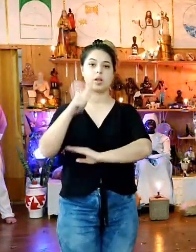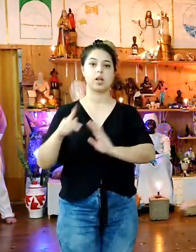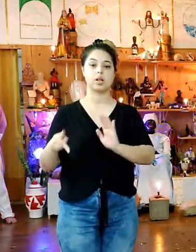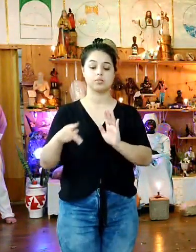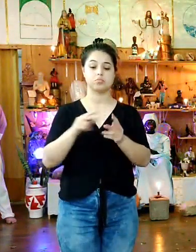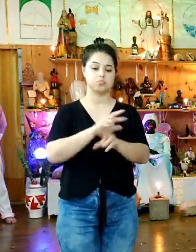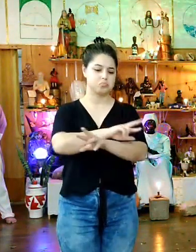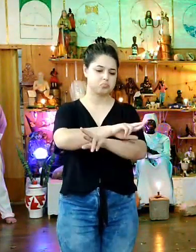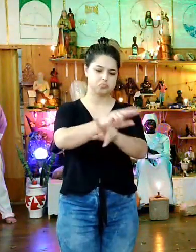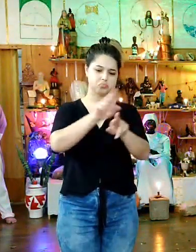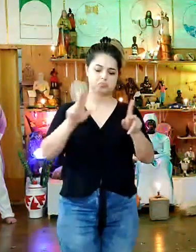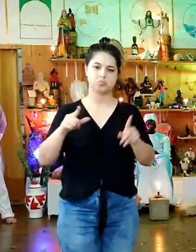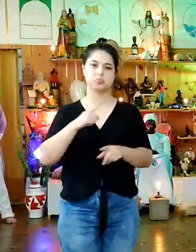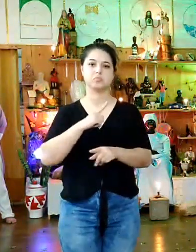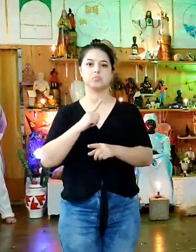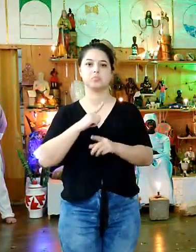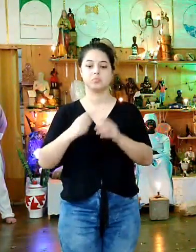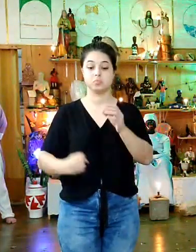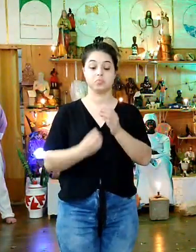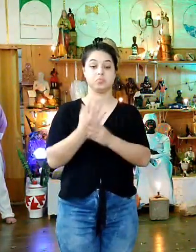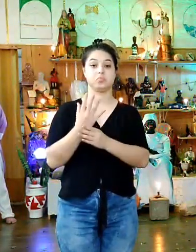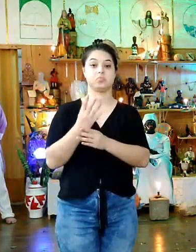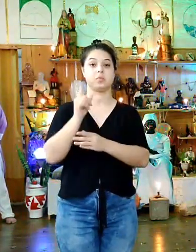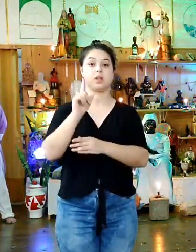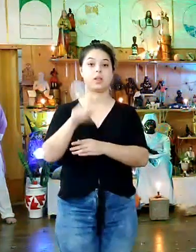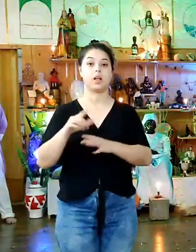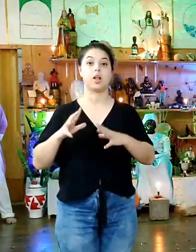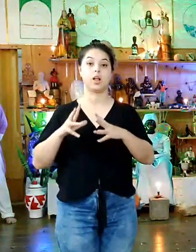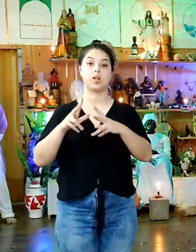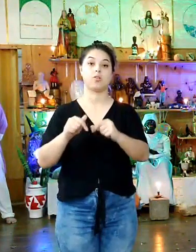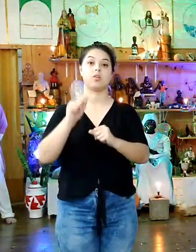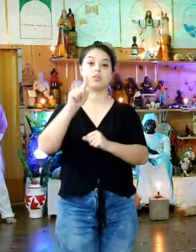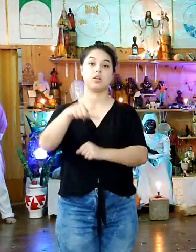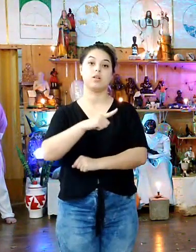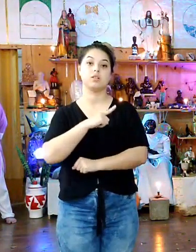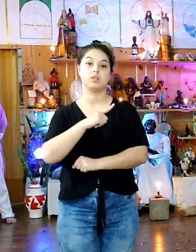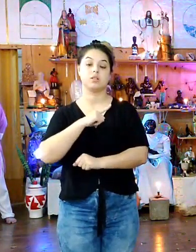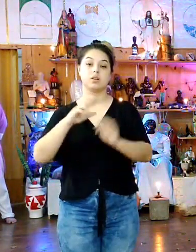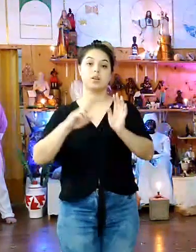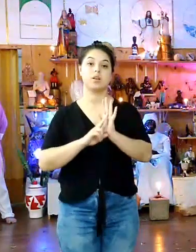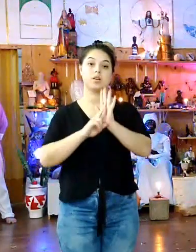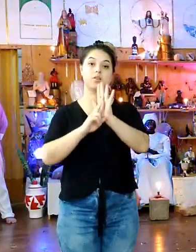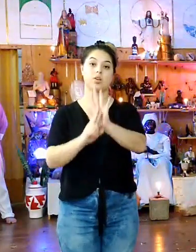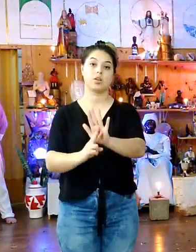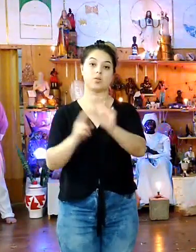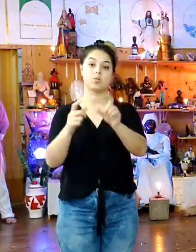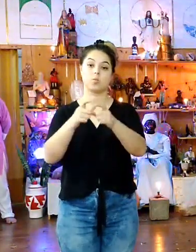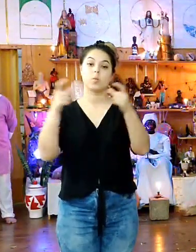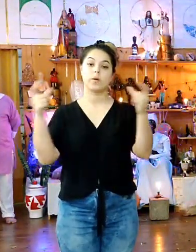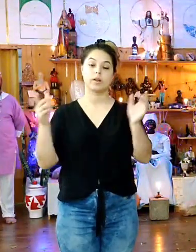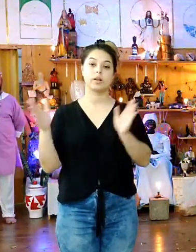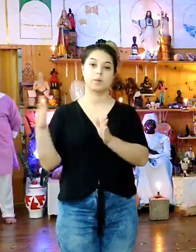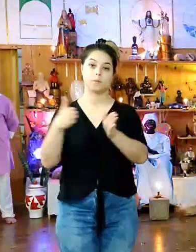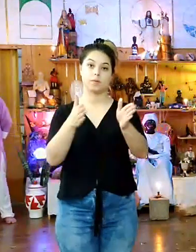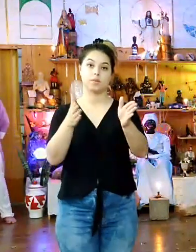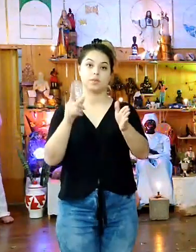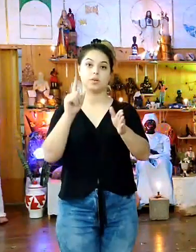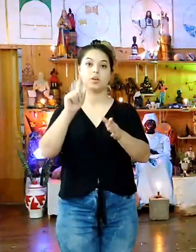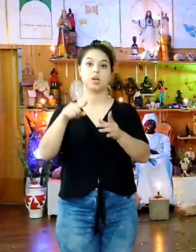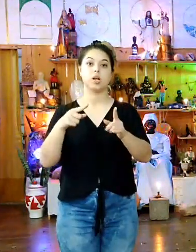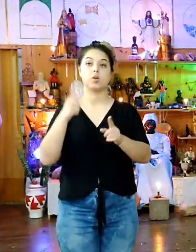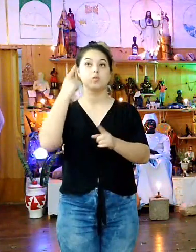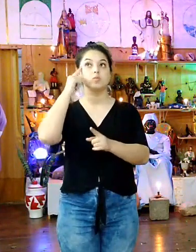múltiplas estradas que se formam, elas todas têm como referência um grande caminho. Um grande caminho